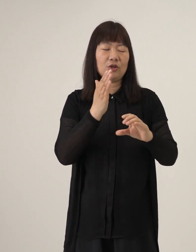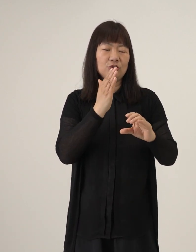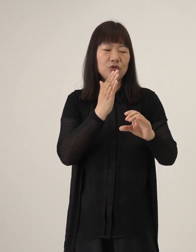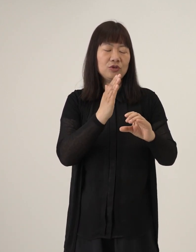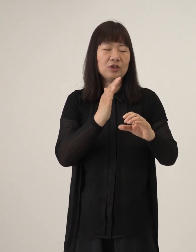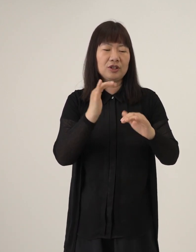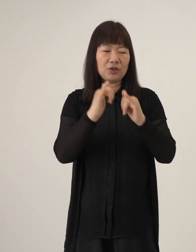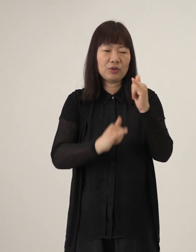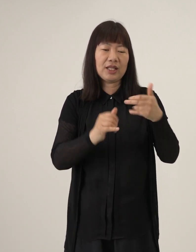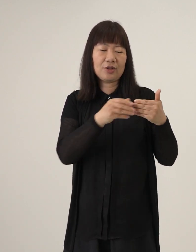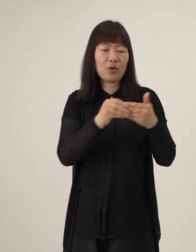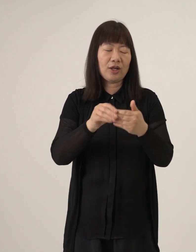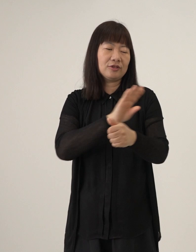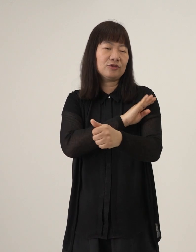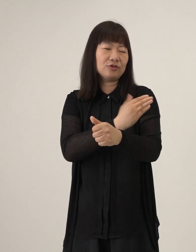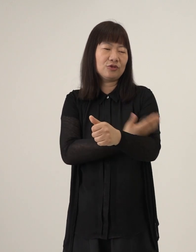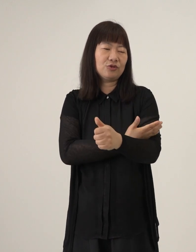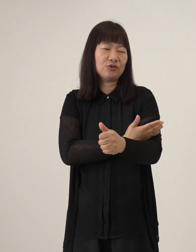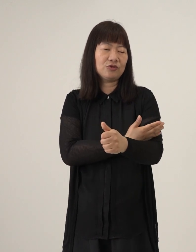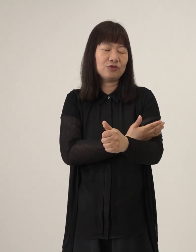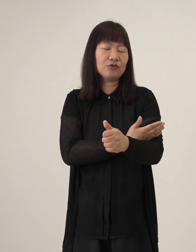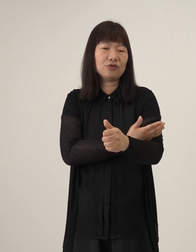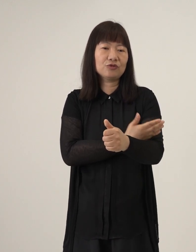거예요. 요셉이